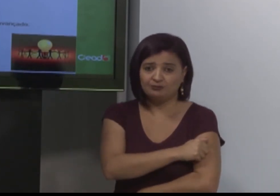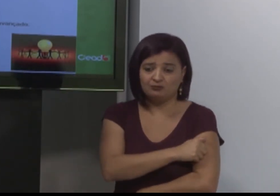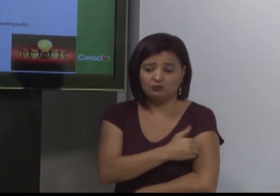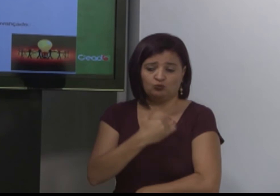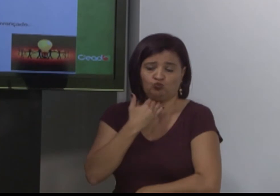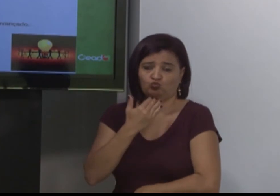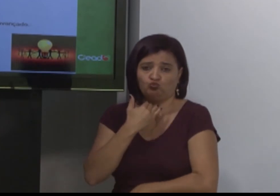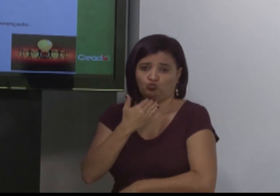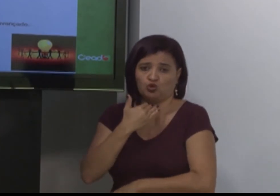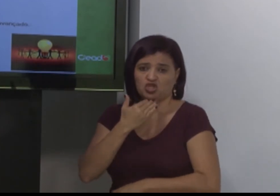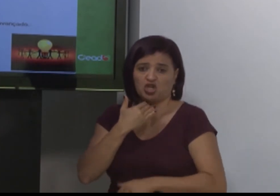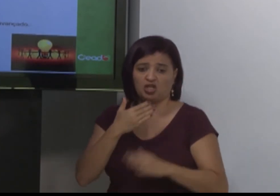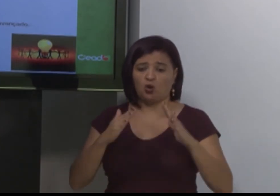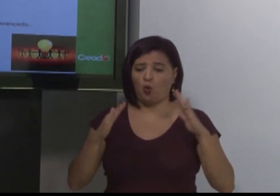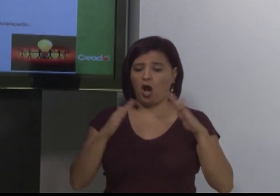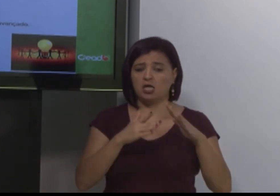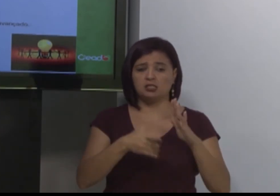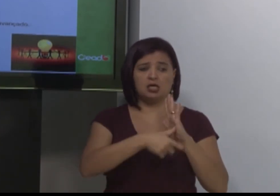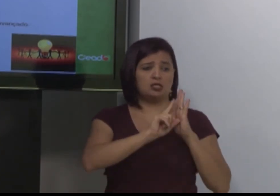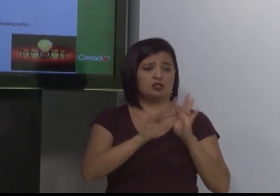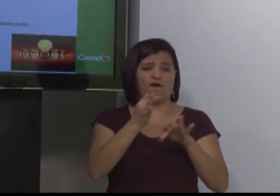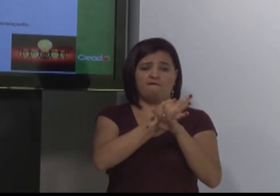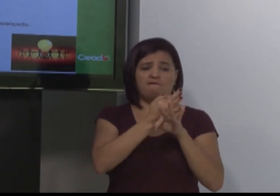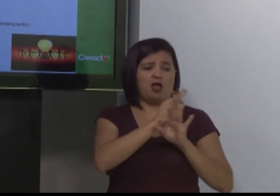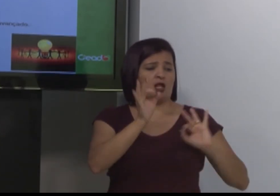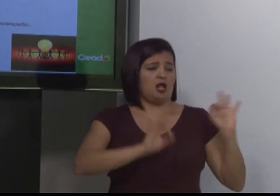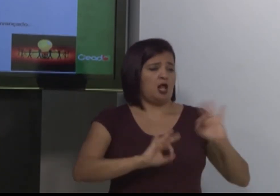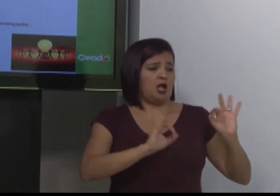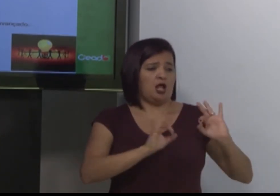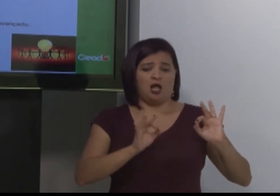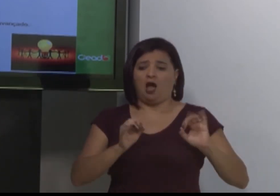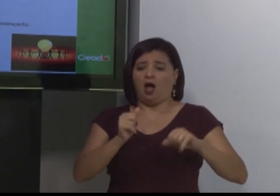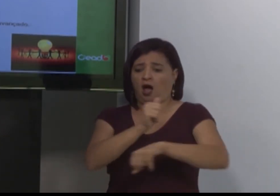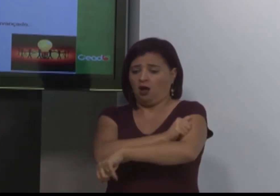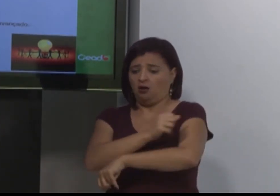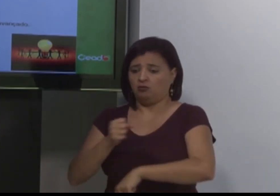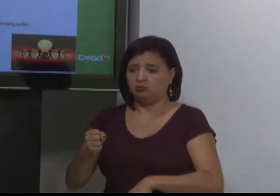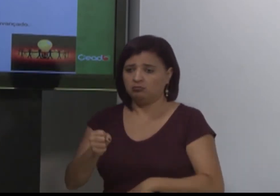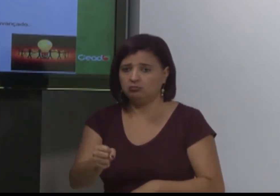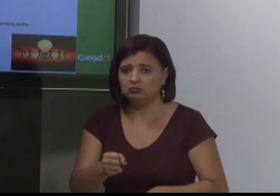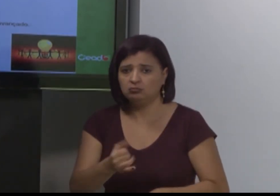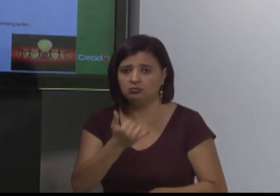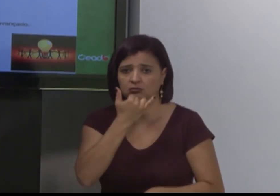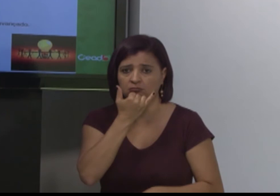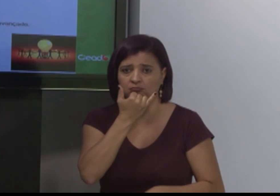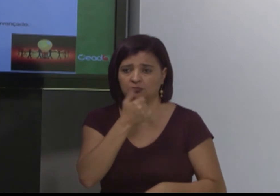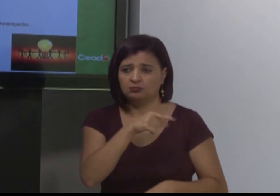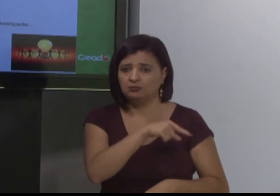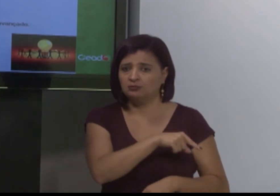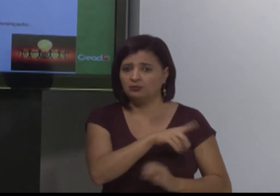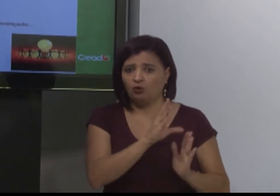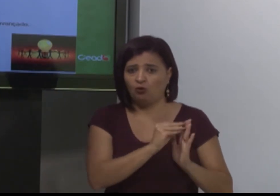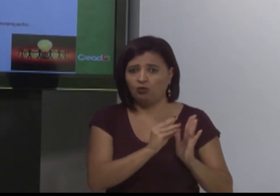que conhecer esse aluno. Não adianta eu, anteriormente na minha casa, me organizar, porque ao chegar em